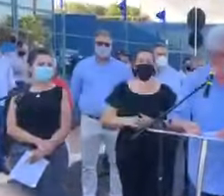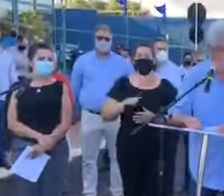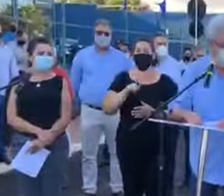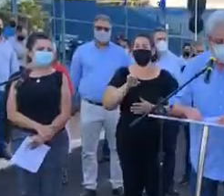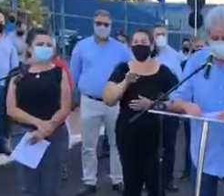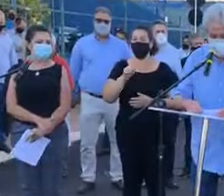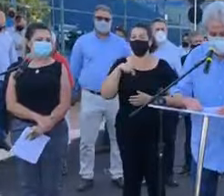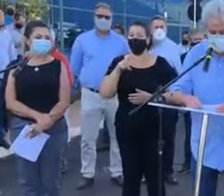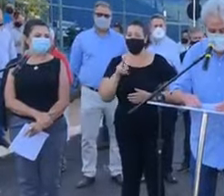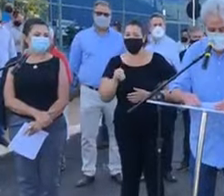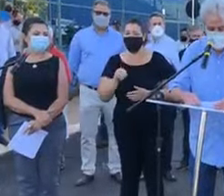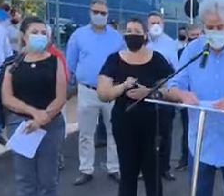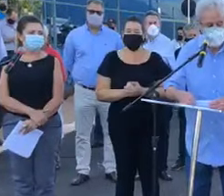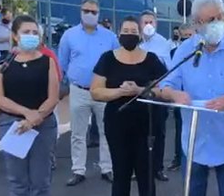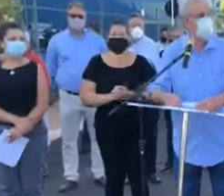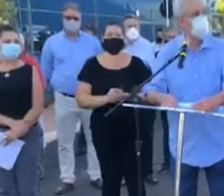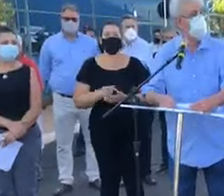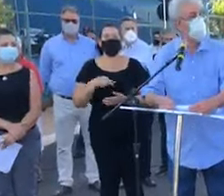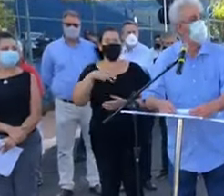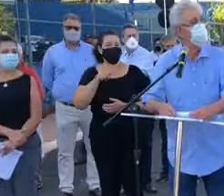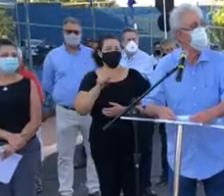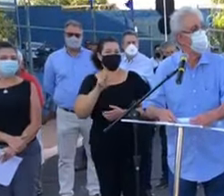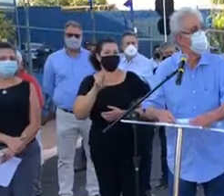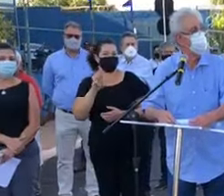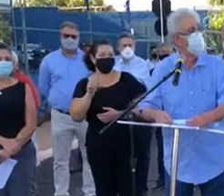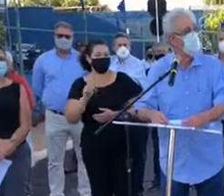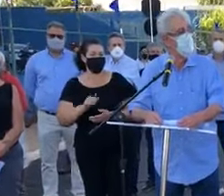Leandro e o Mauro também.